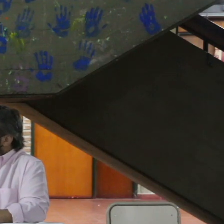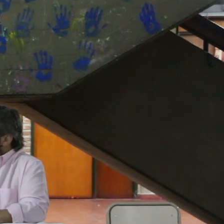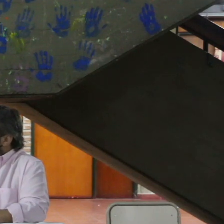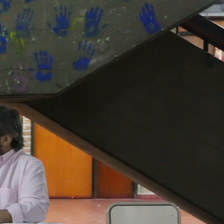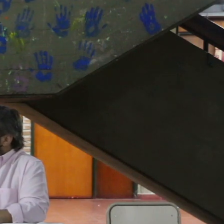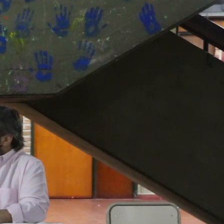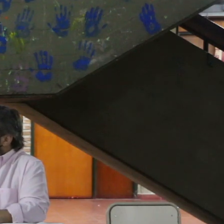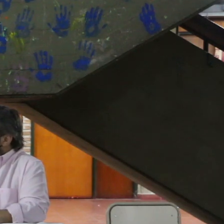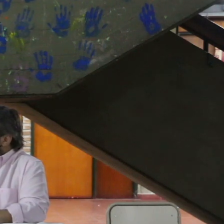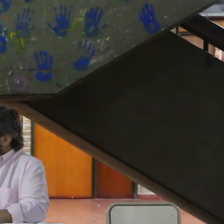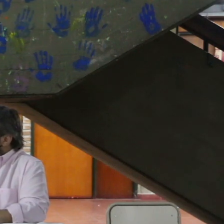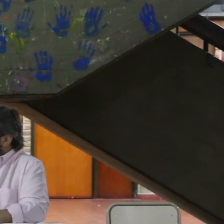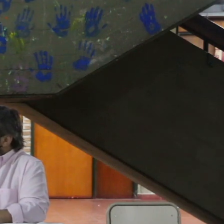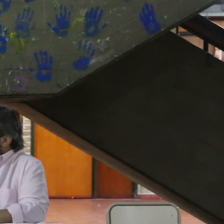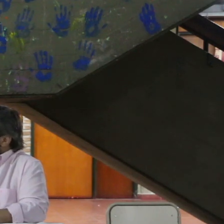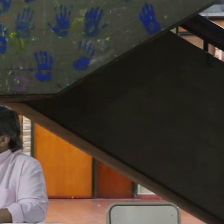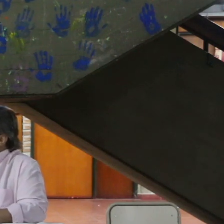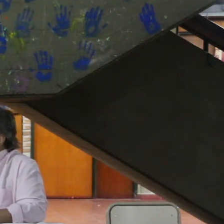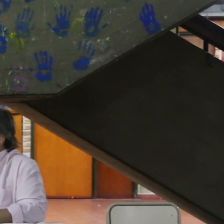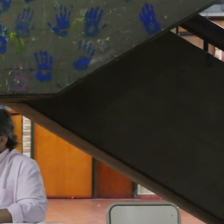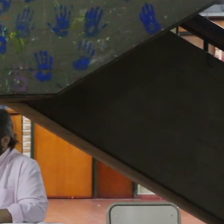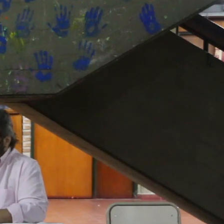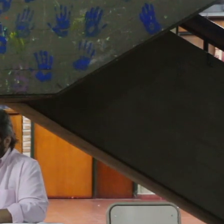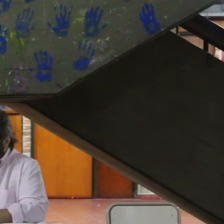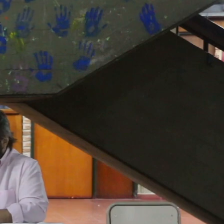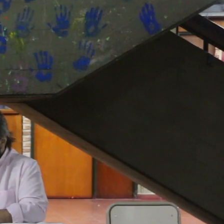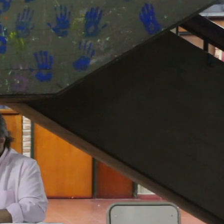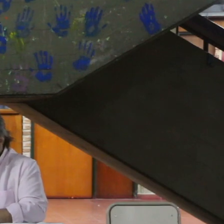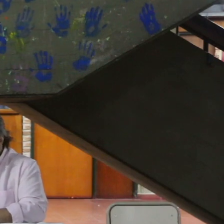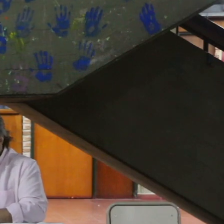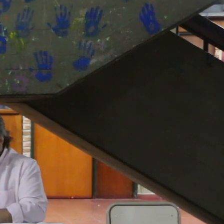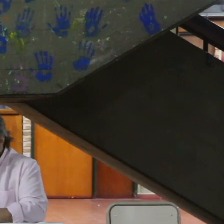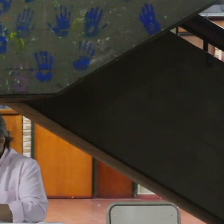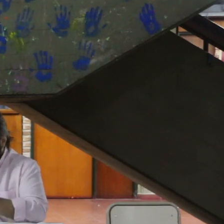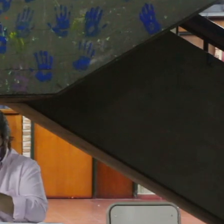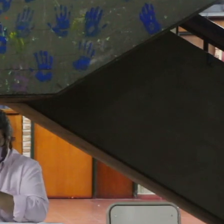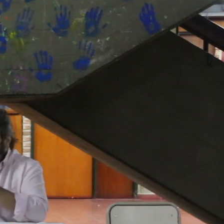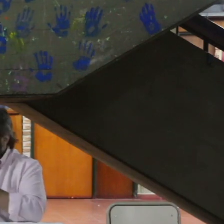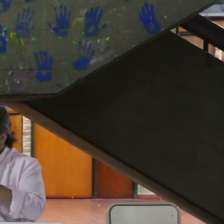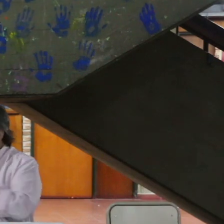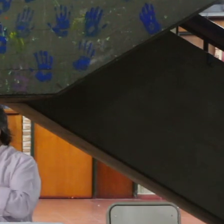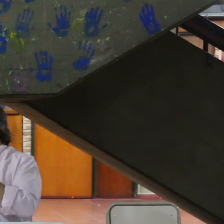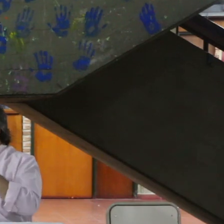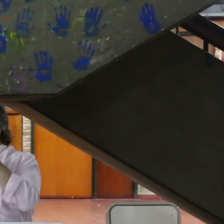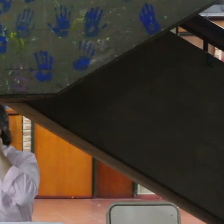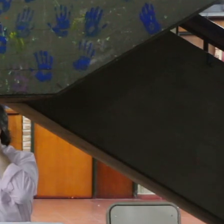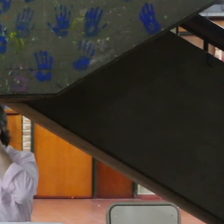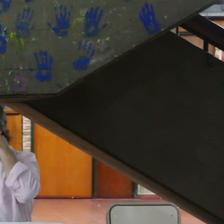damos el lugar, el espacio a Gustavo Gallo. Un aplauso para él.